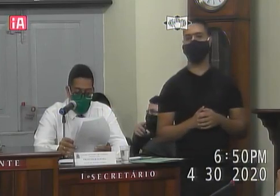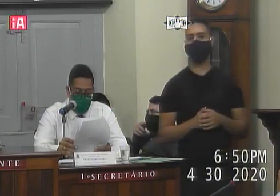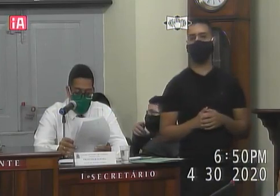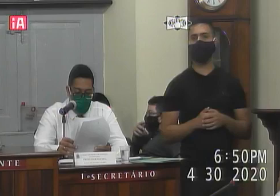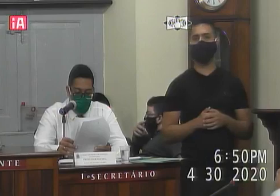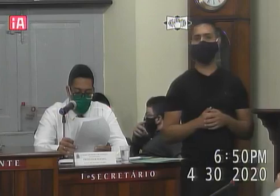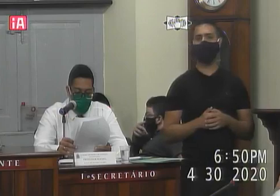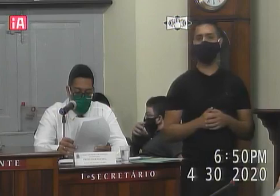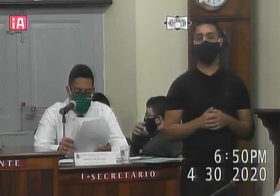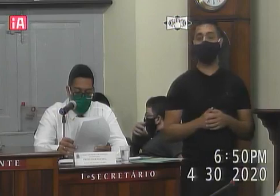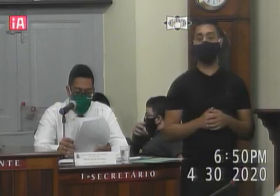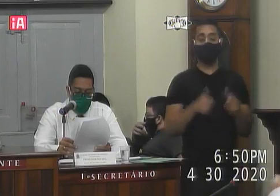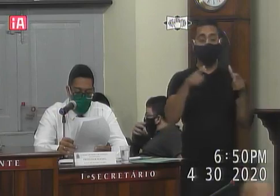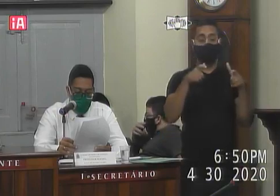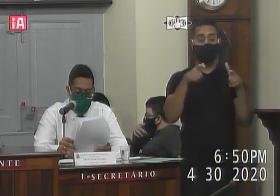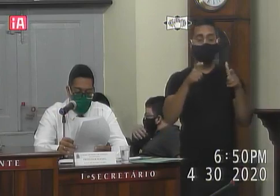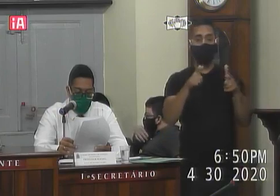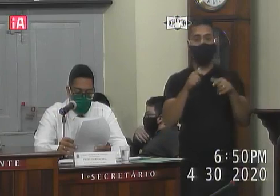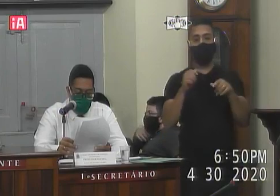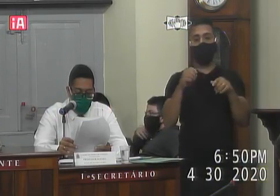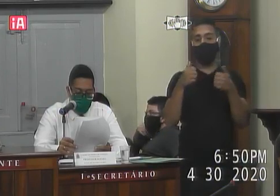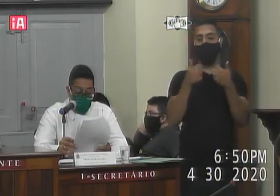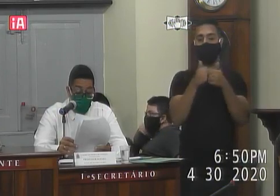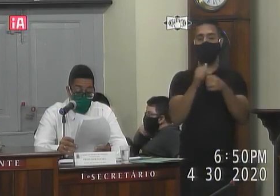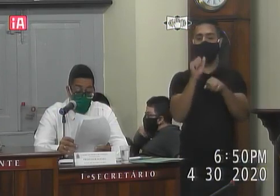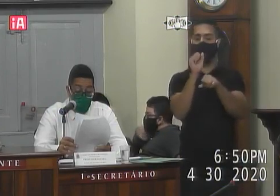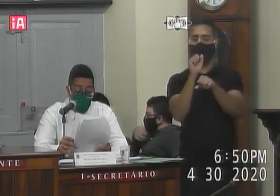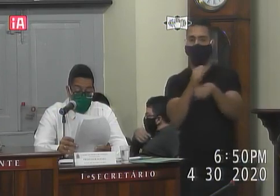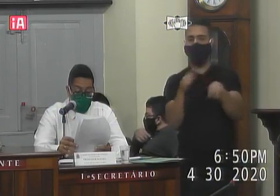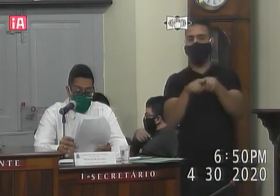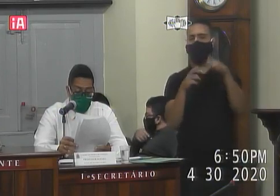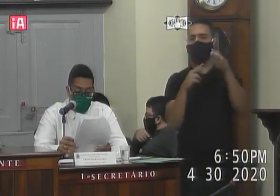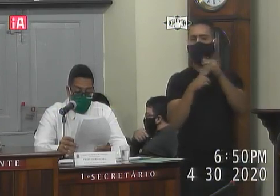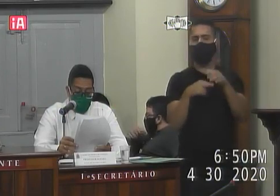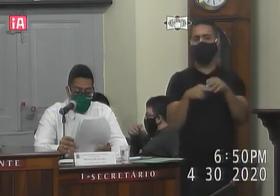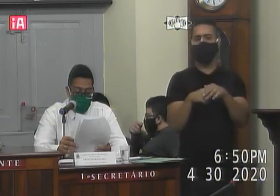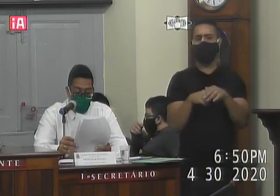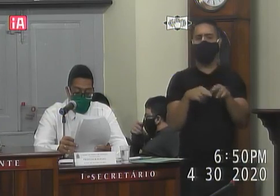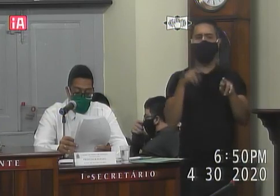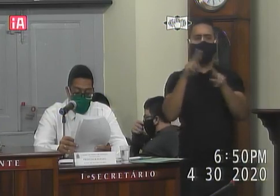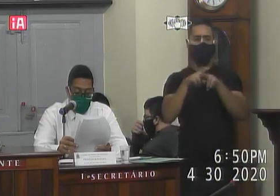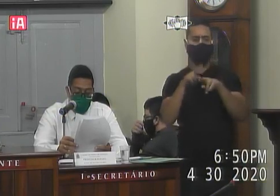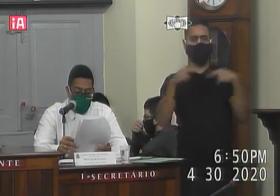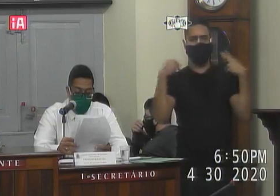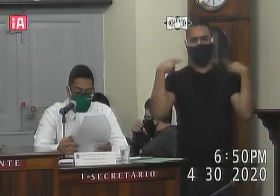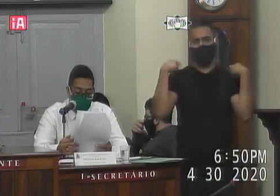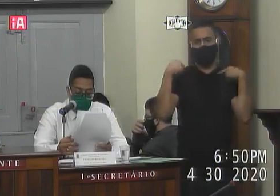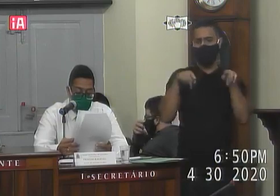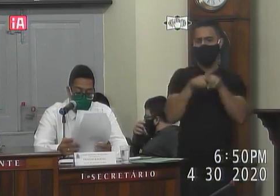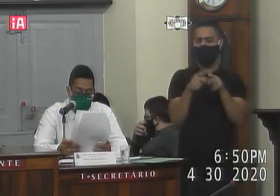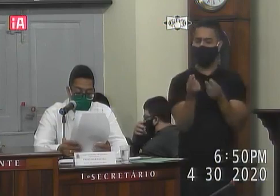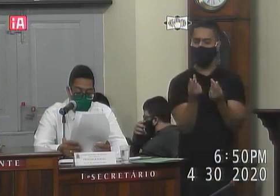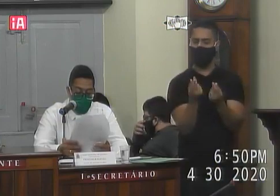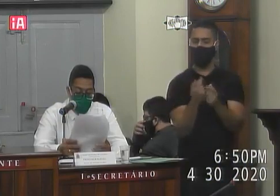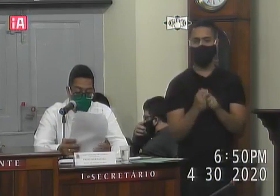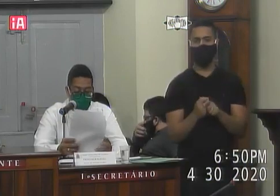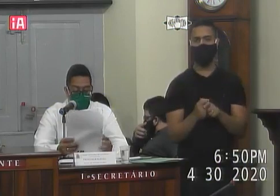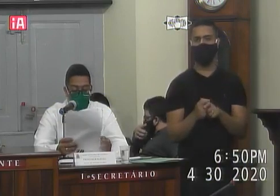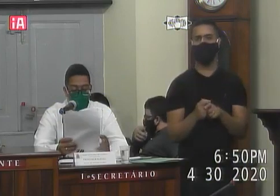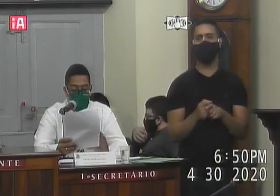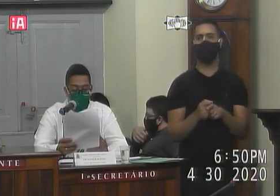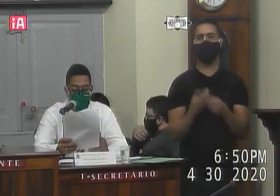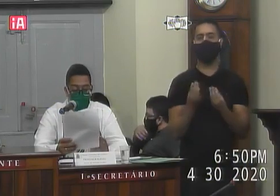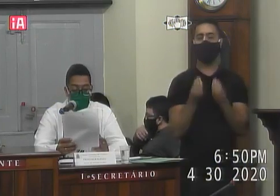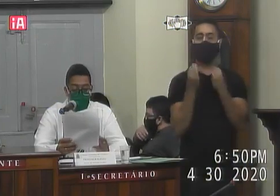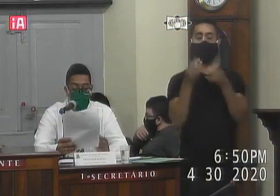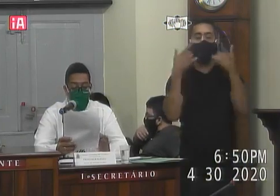higienização dos pontos de ônibus, bem como dos terminais rodoviários, proteção dos motoristas e cobradores nos veículos, sendo a eles